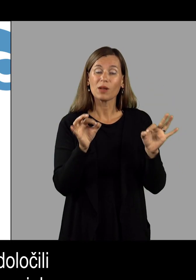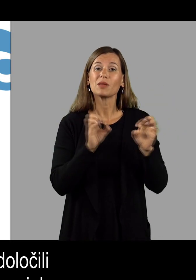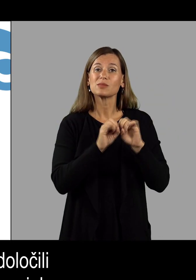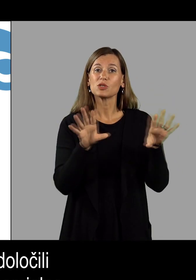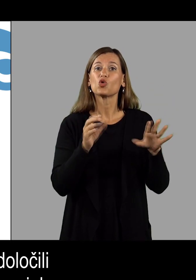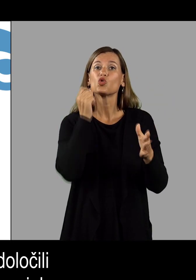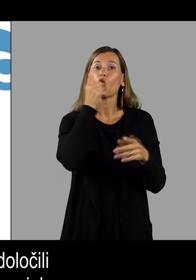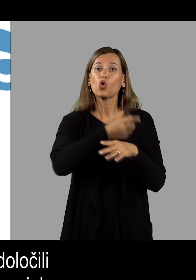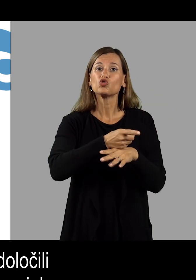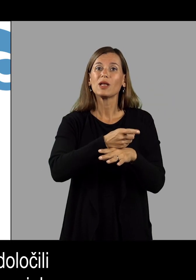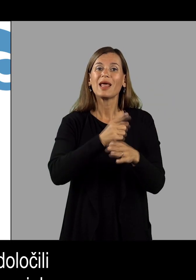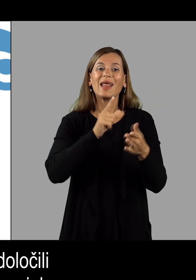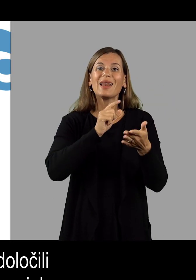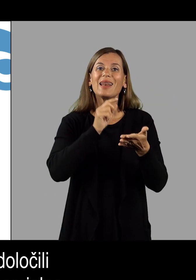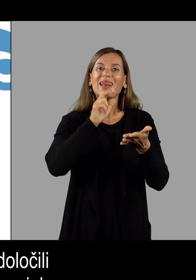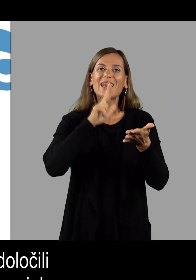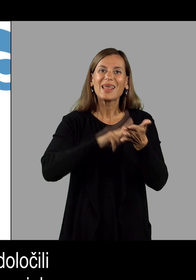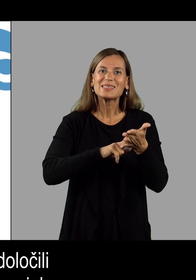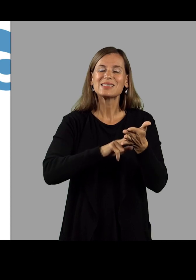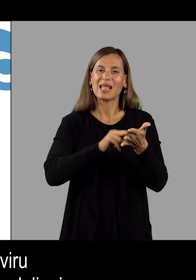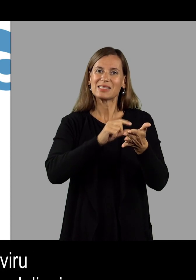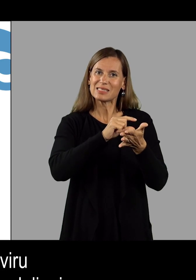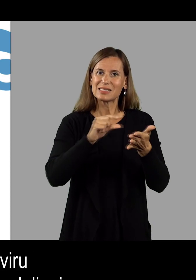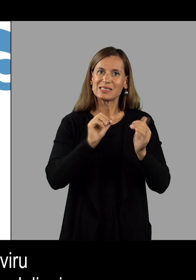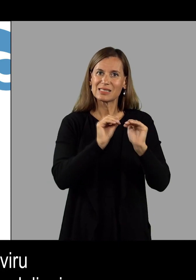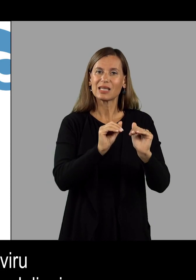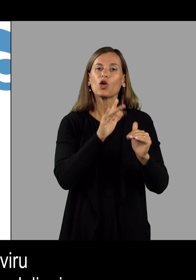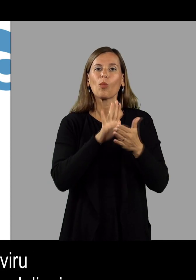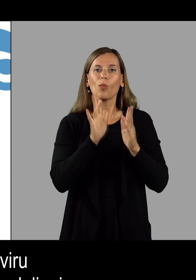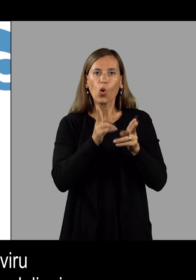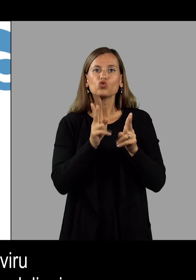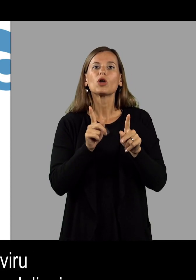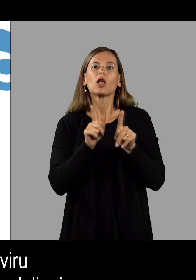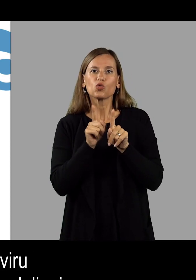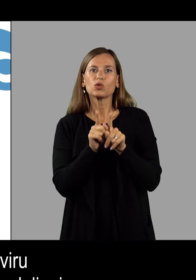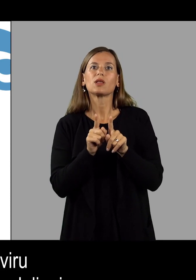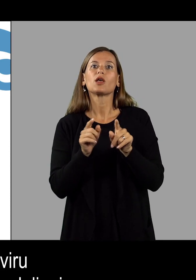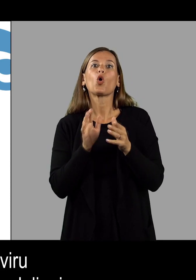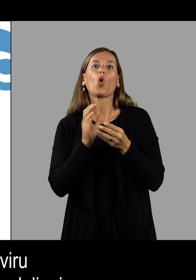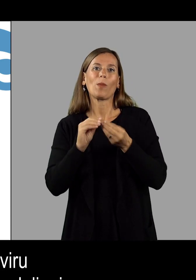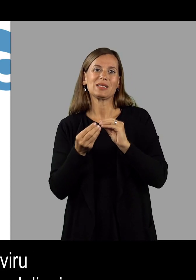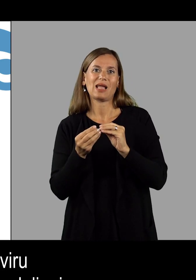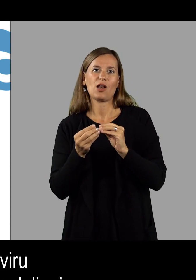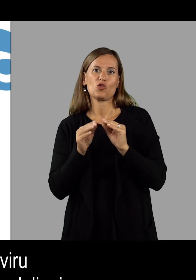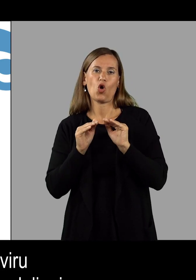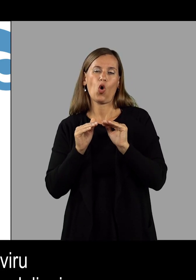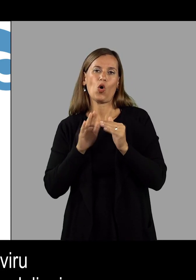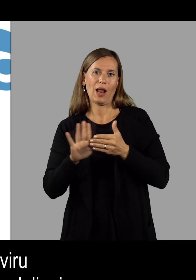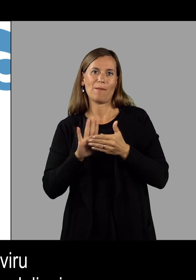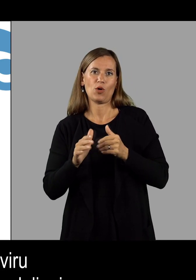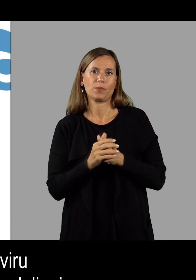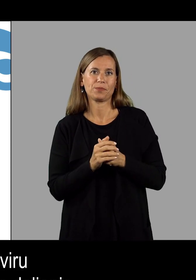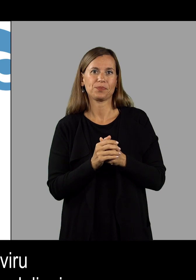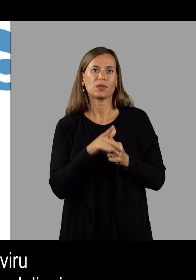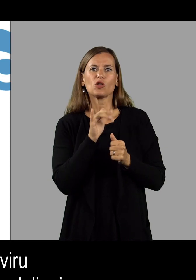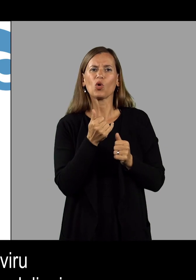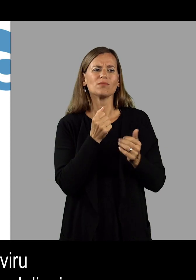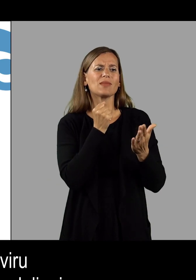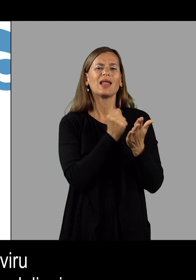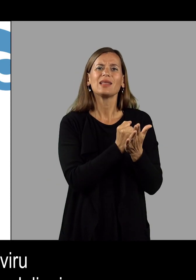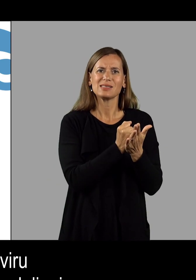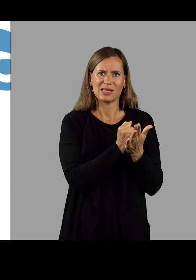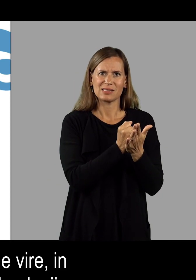novih produktov s področja jezikovnih tehnologij. To pa bo mogoče samo z odprtim dostopom do rezultatov raziskovalnega